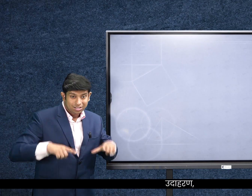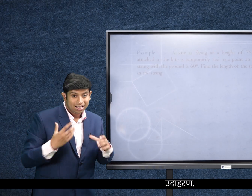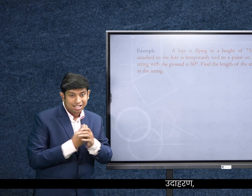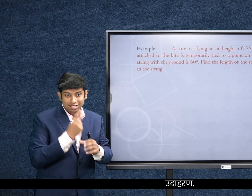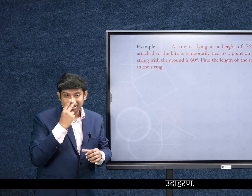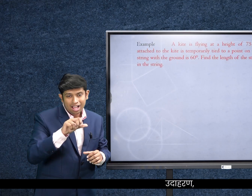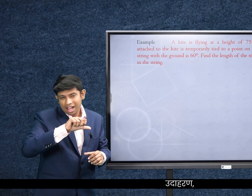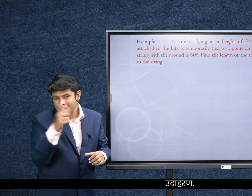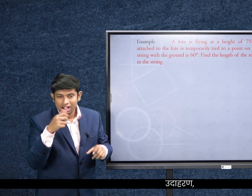उदाहरण: